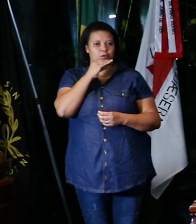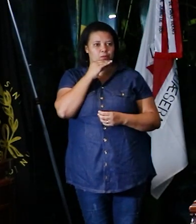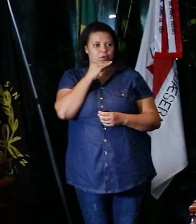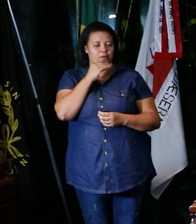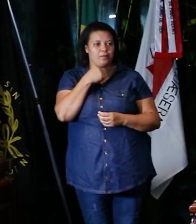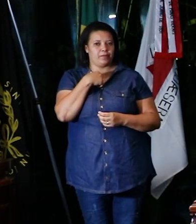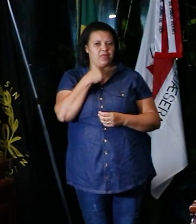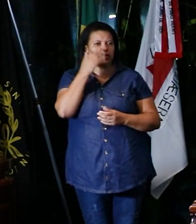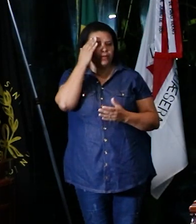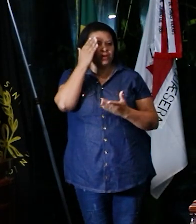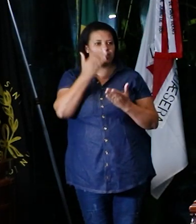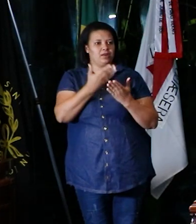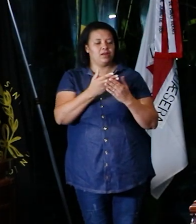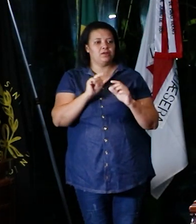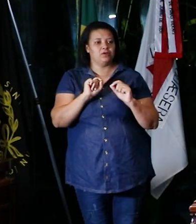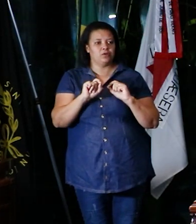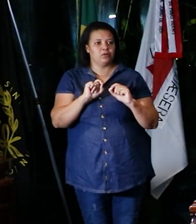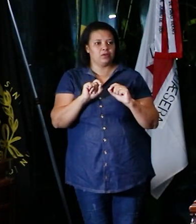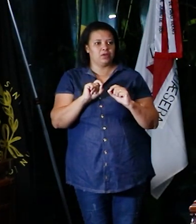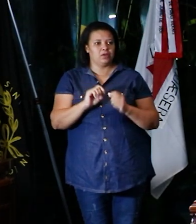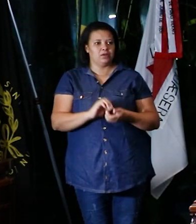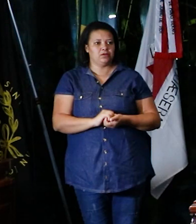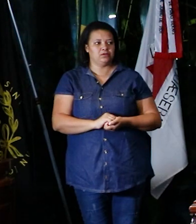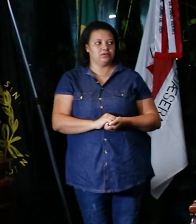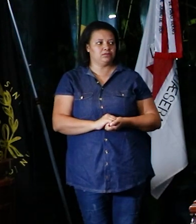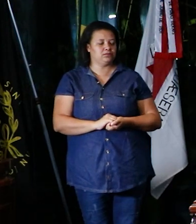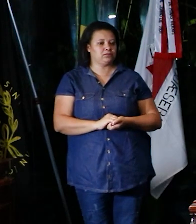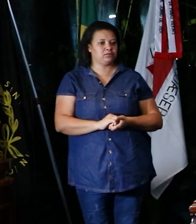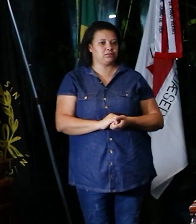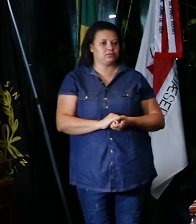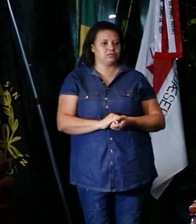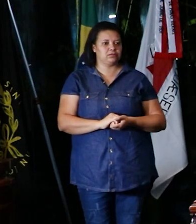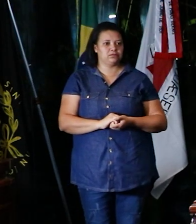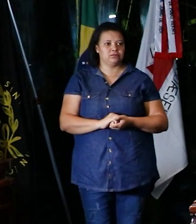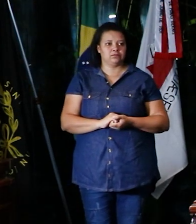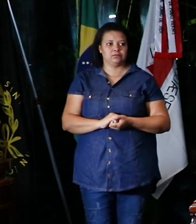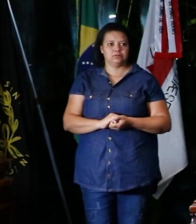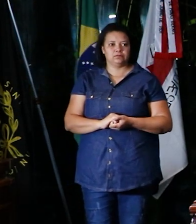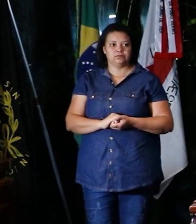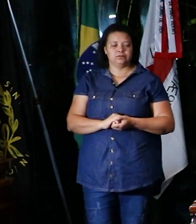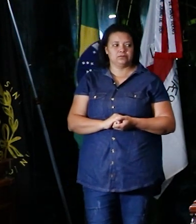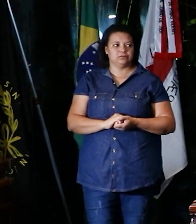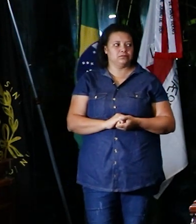Eu acredito... Cadê o povo? Você pode ir passando para mim?